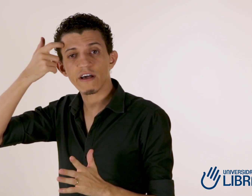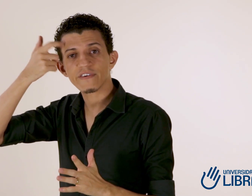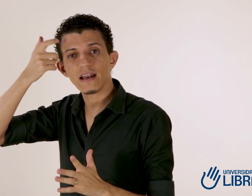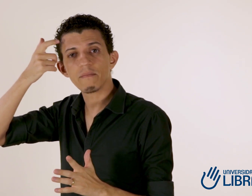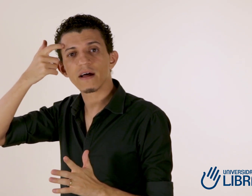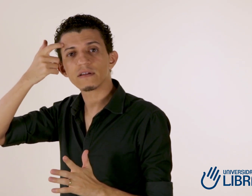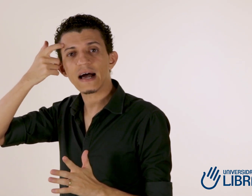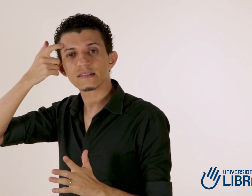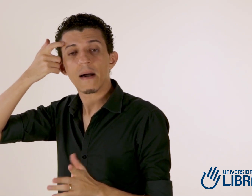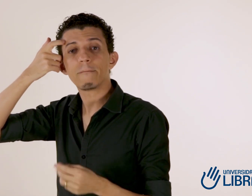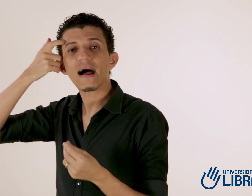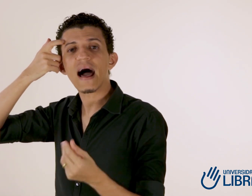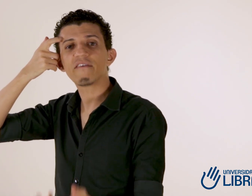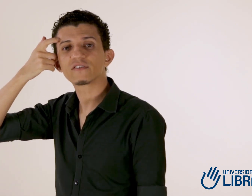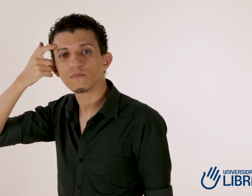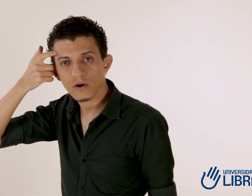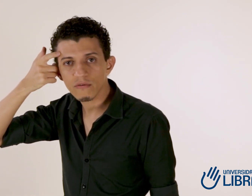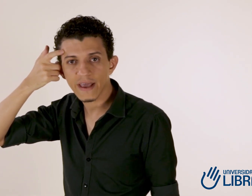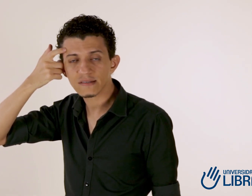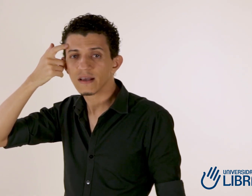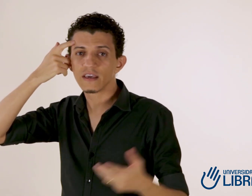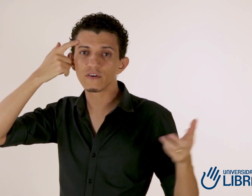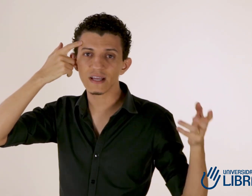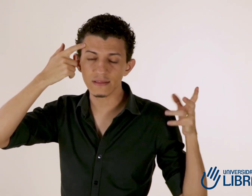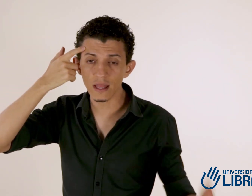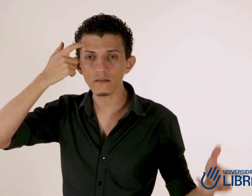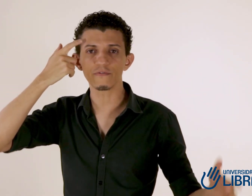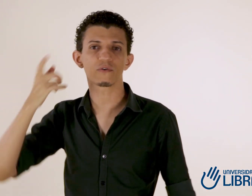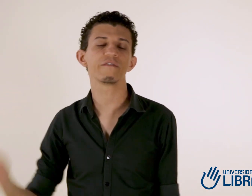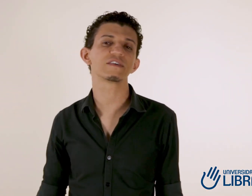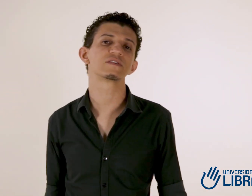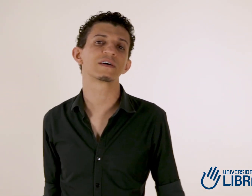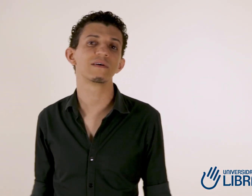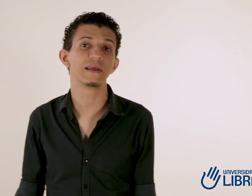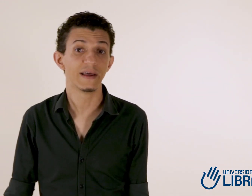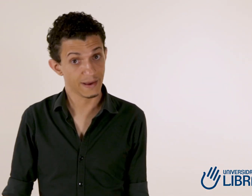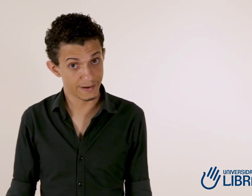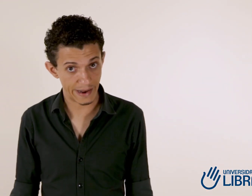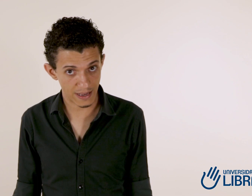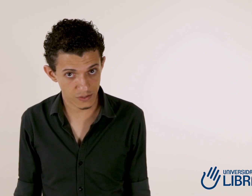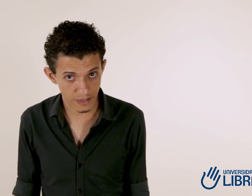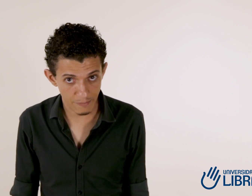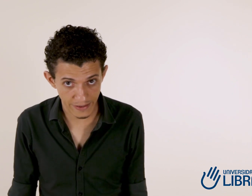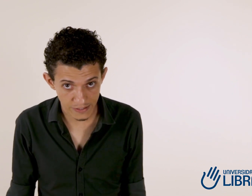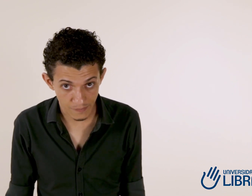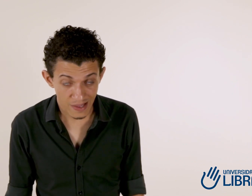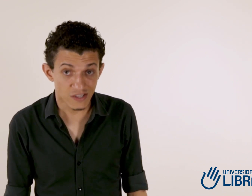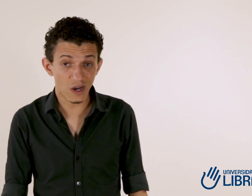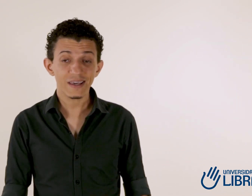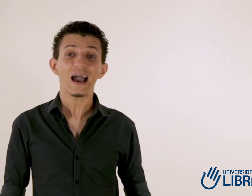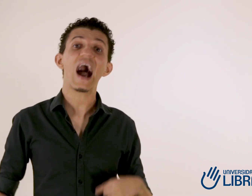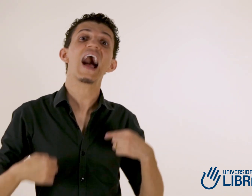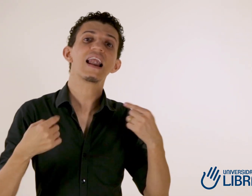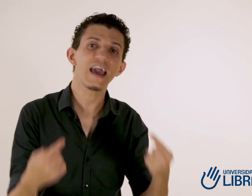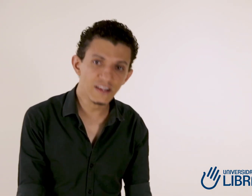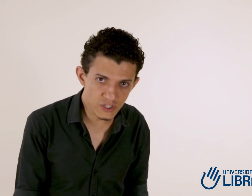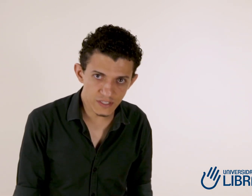ficar lembrando das palavras no português que você tanto ficou enfatizando ali na sua cabeça. Só que, além